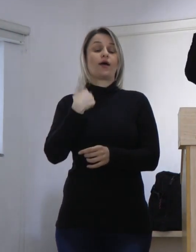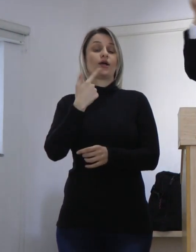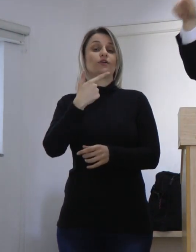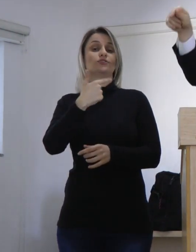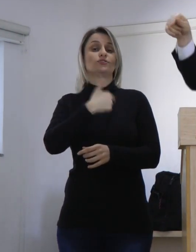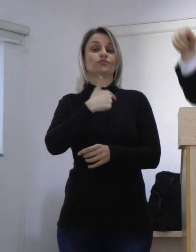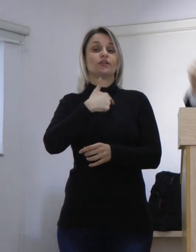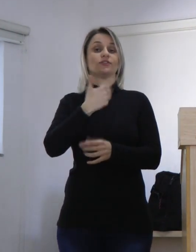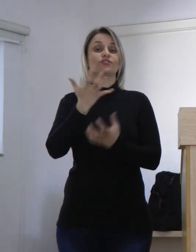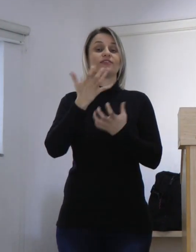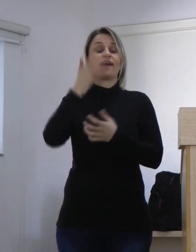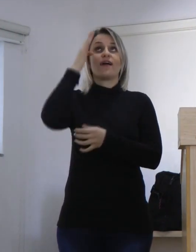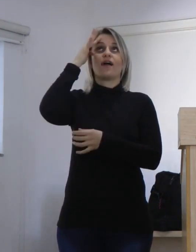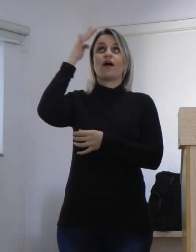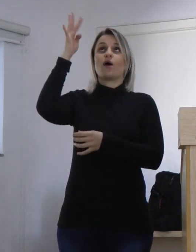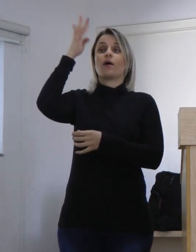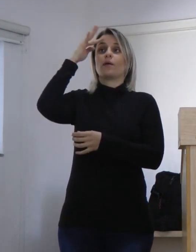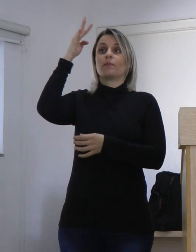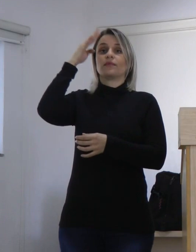não corresponde à realidade.